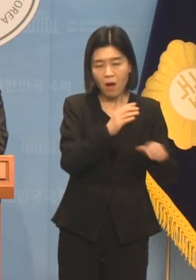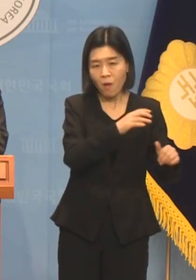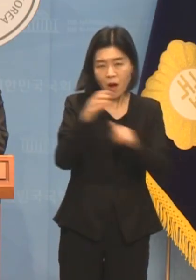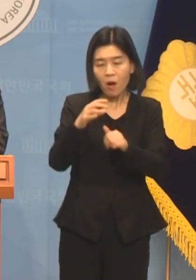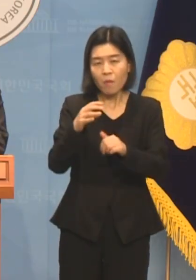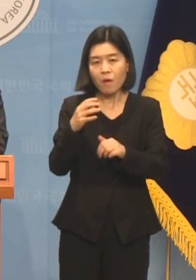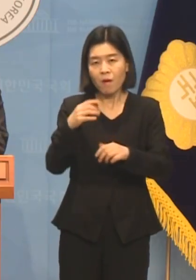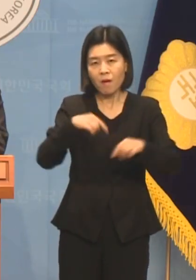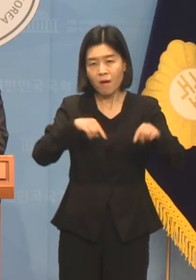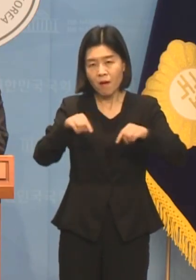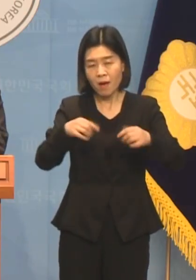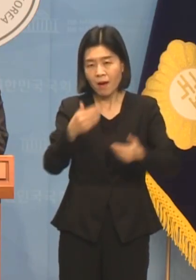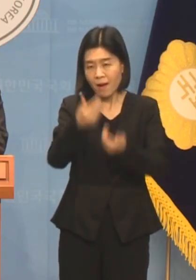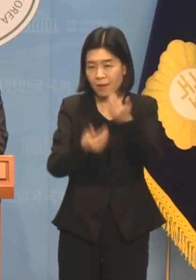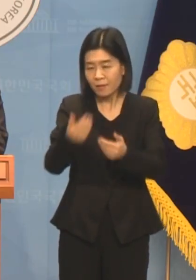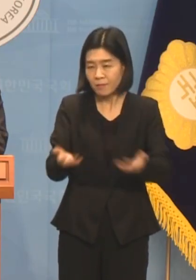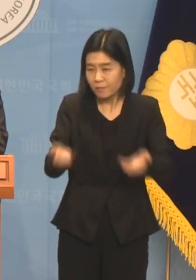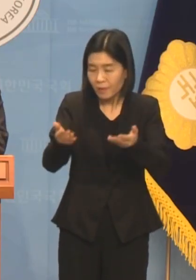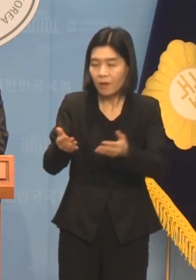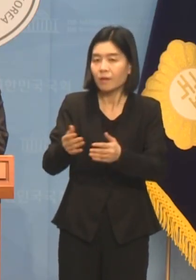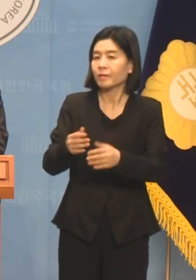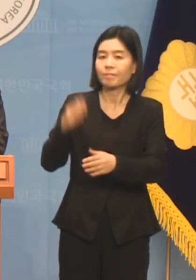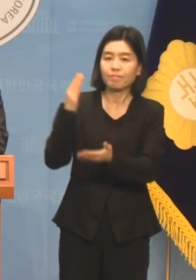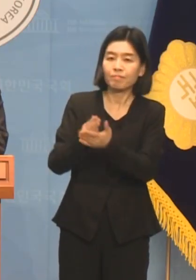강력히 경고합니다.